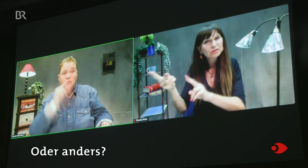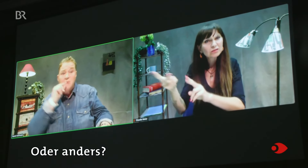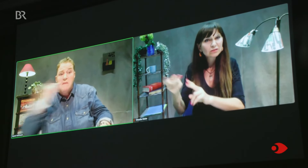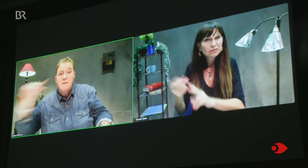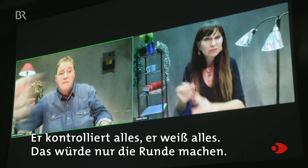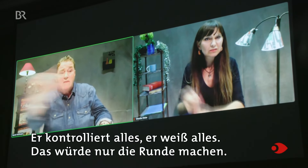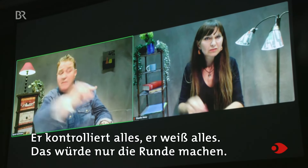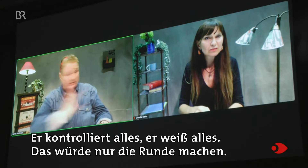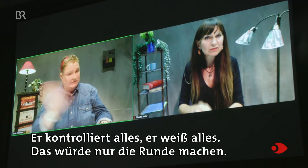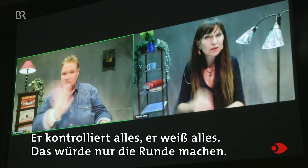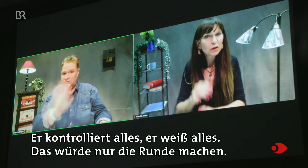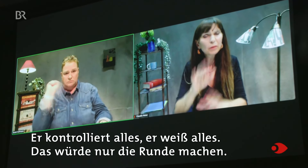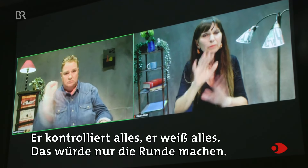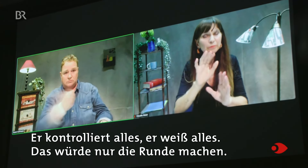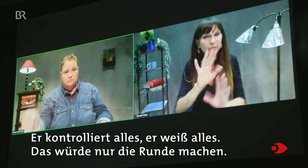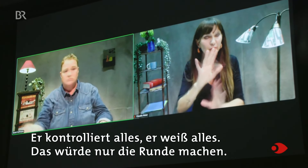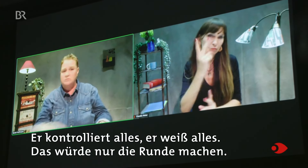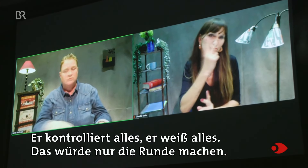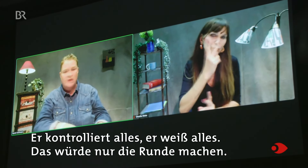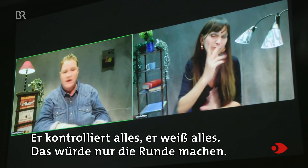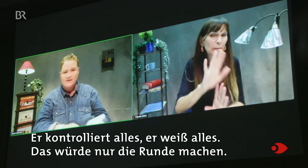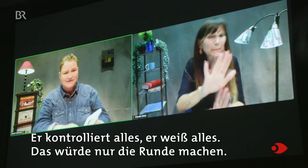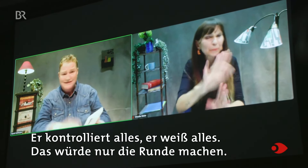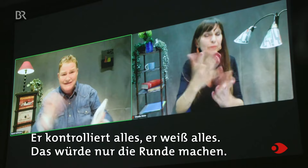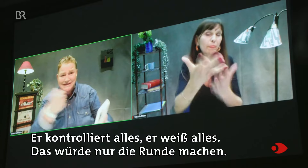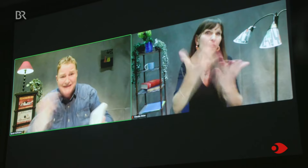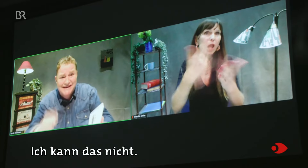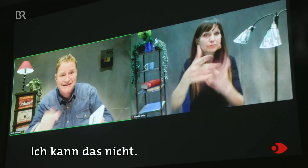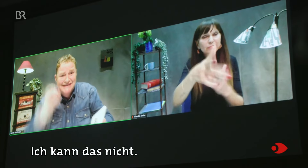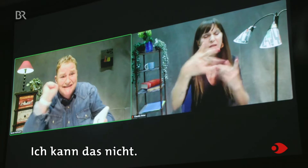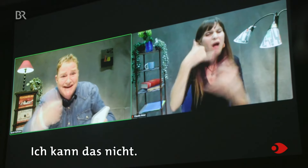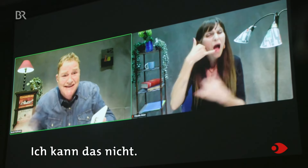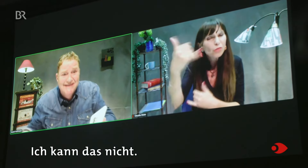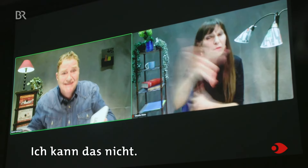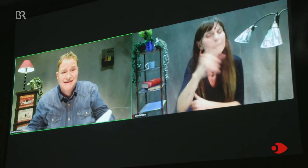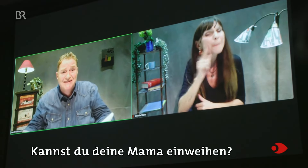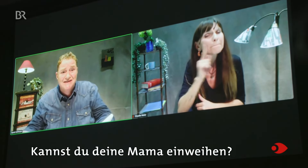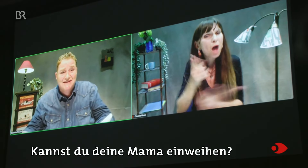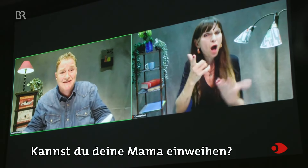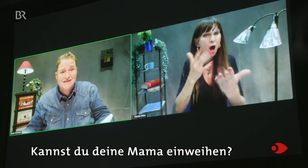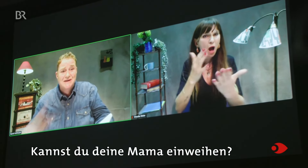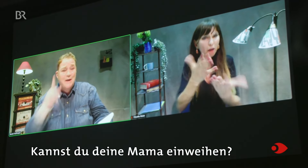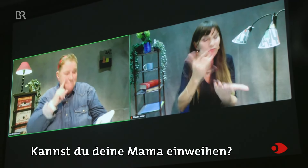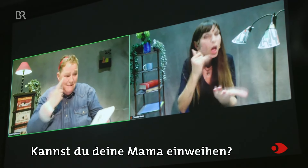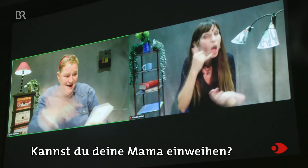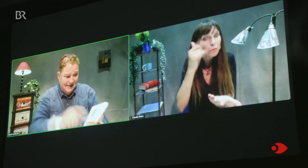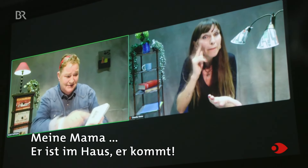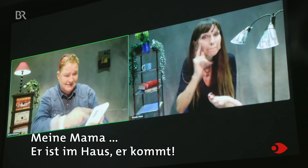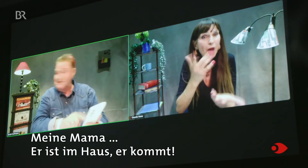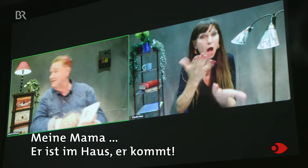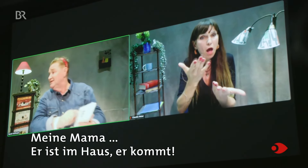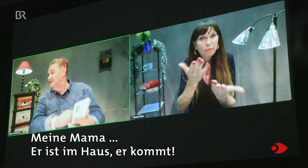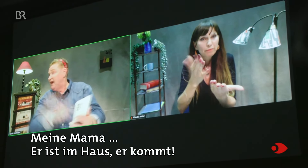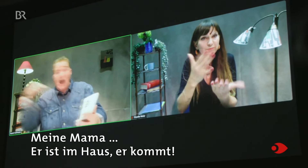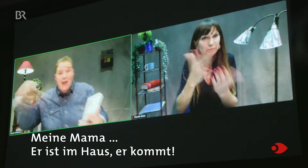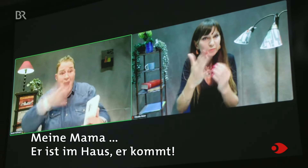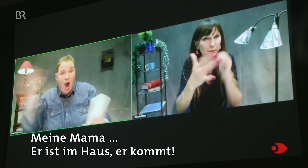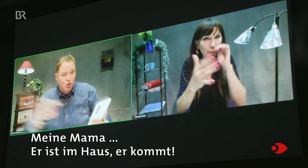Oder anders? Er kontrolliert alles, er weiß alles. Das würde nur die Runde machen. Ich kann das nicht. Kannst du deine Mama einweihen? Meine